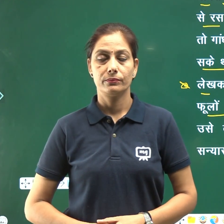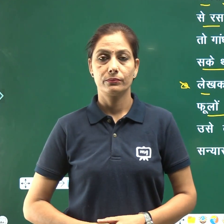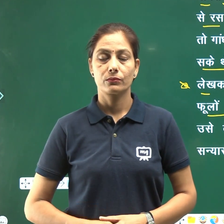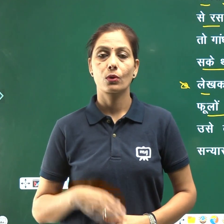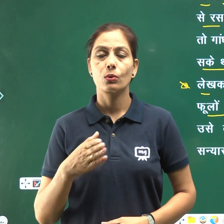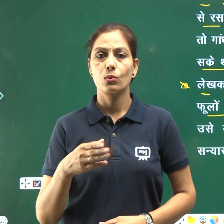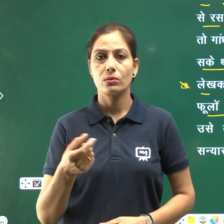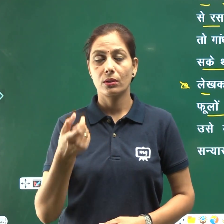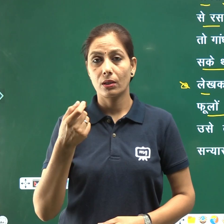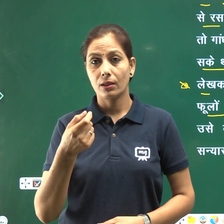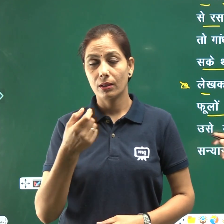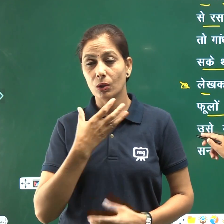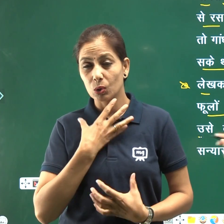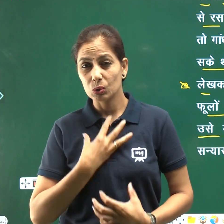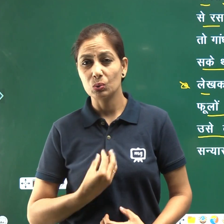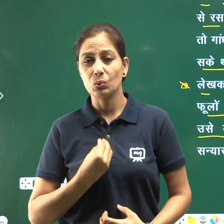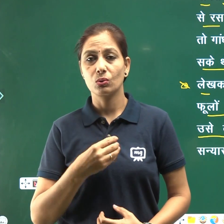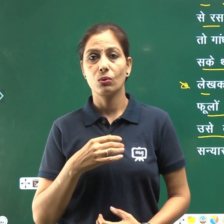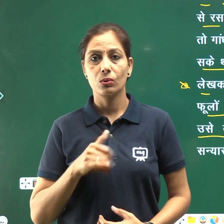तो उसे कष्ट होता है,